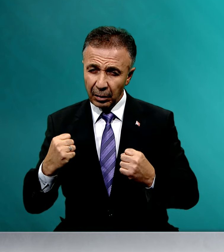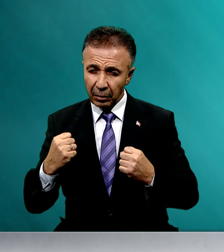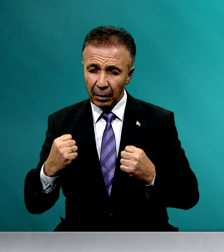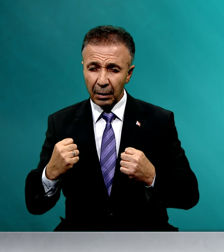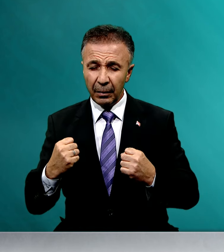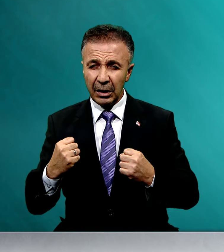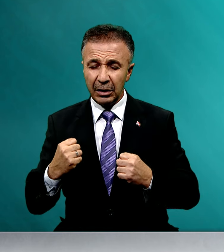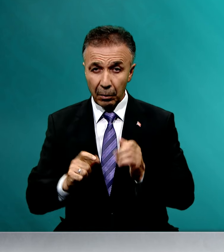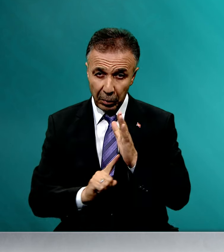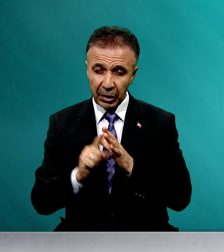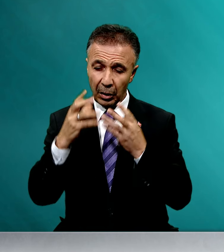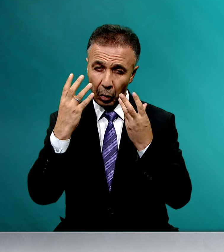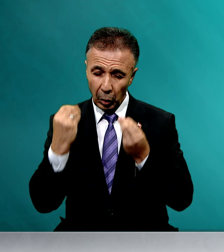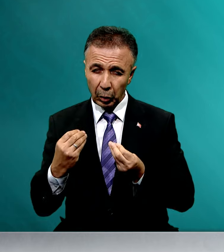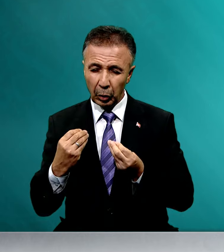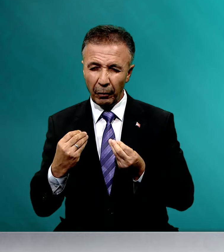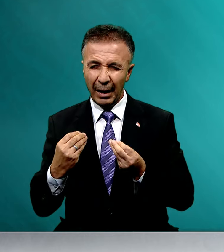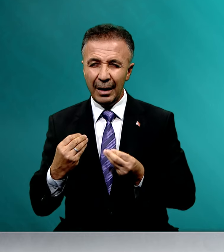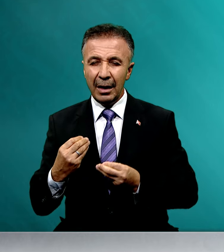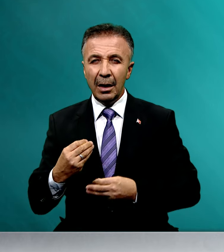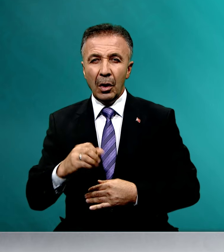çaldığı şanlı bir direniştir.